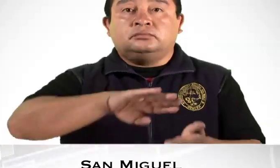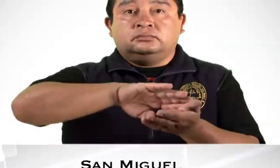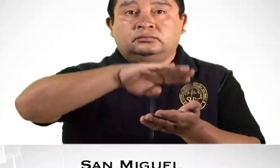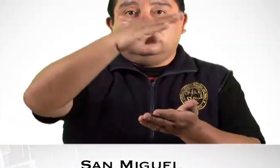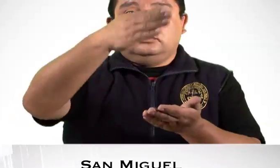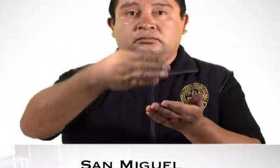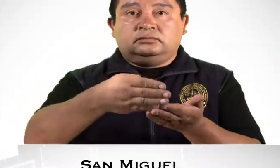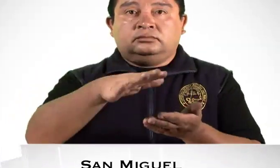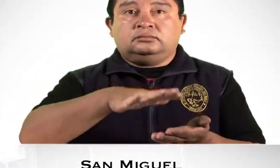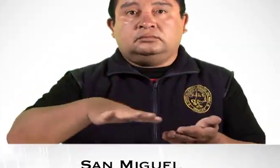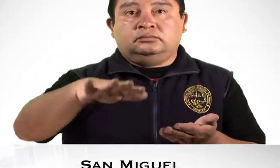San Miguel.